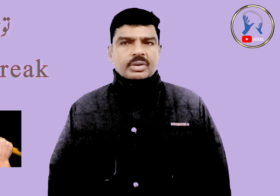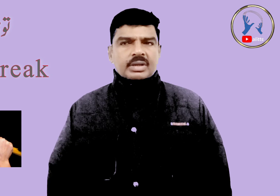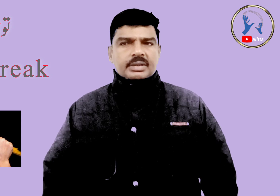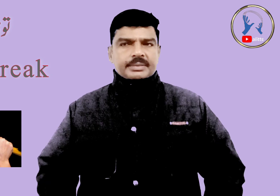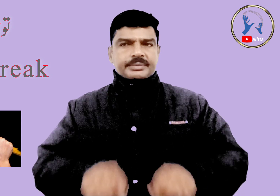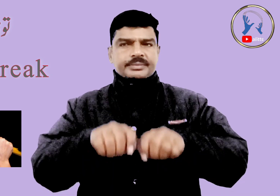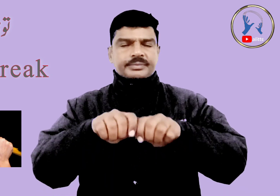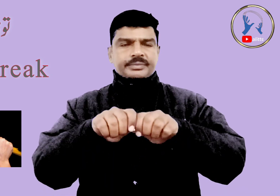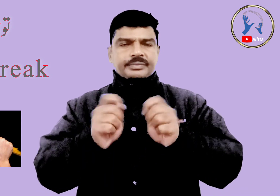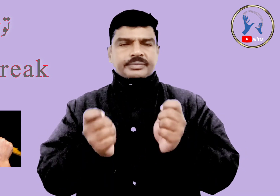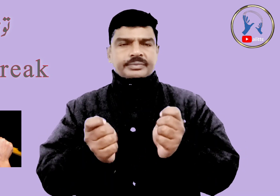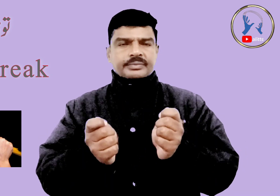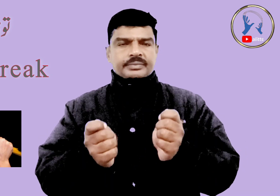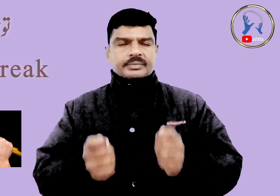तोड़ना।